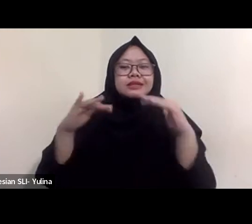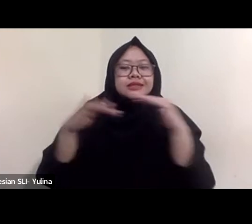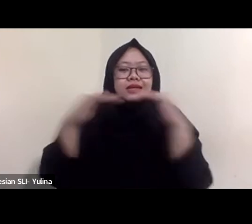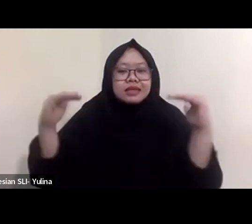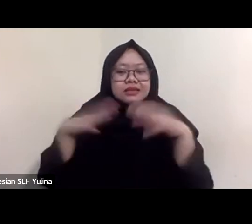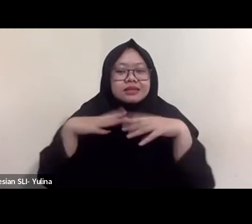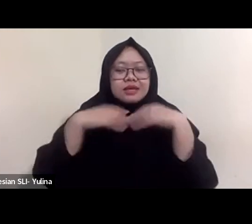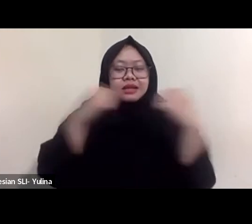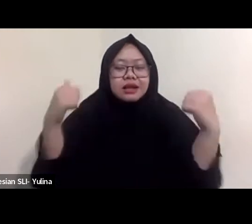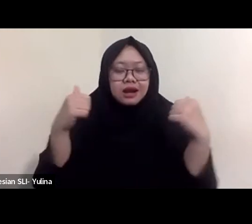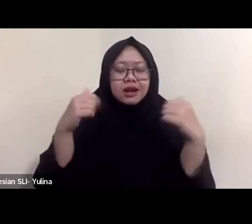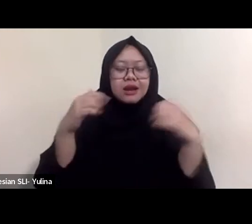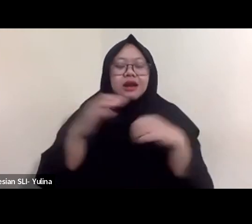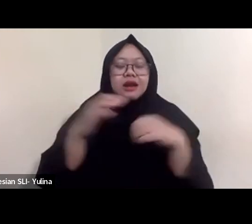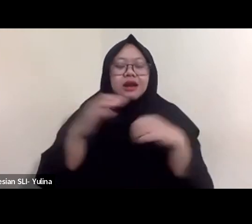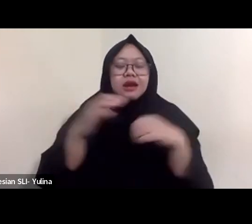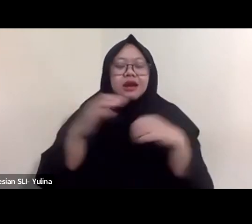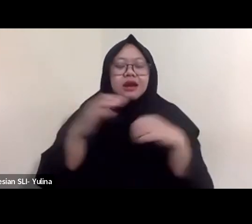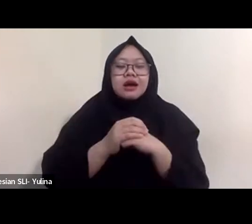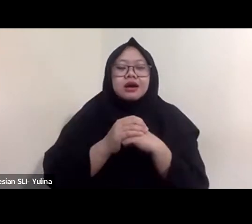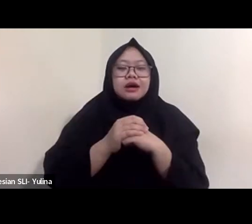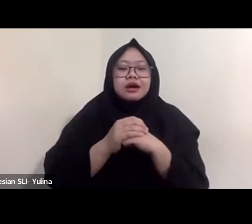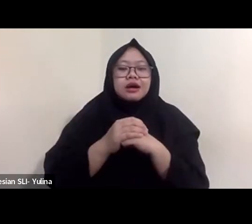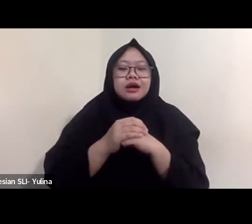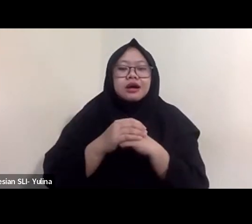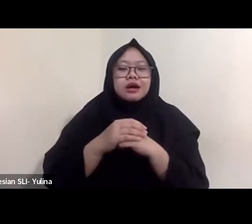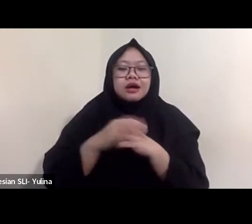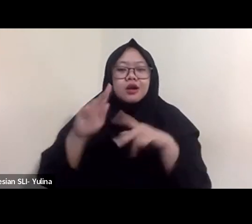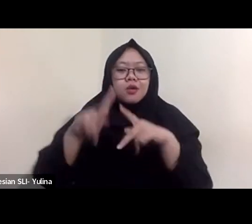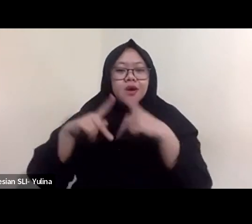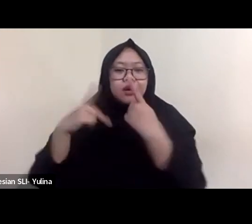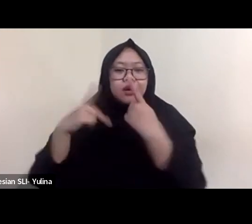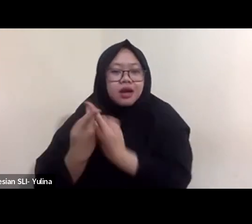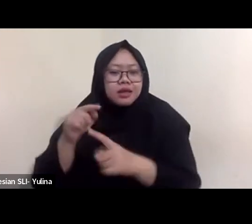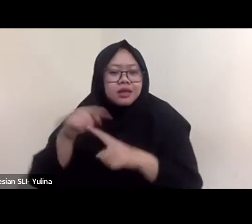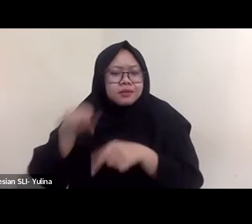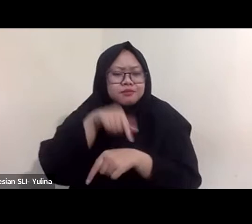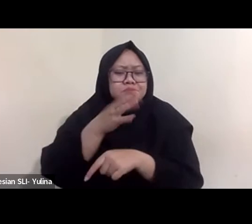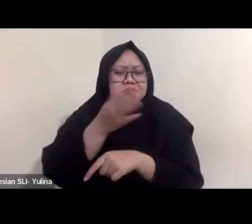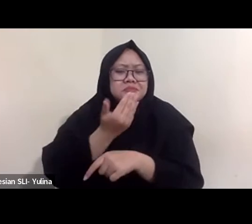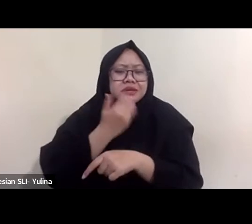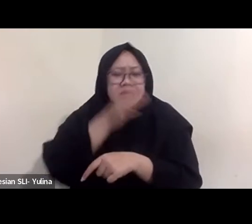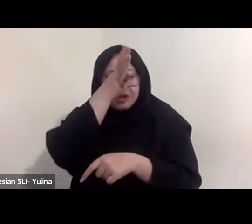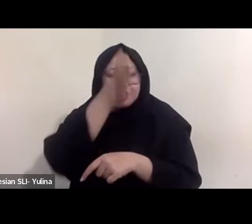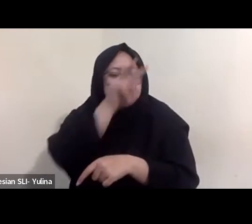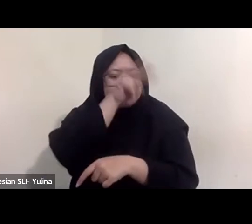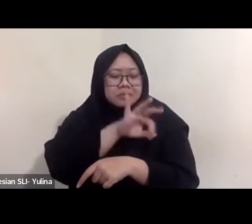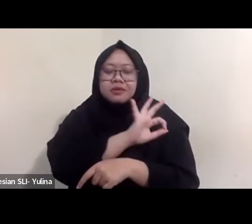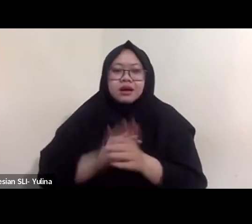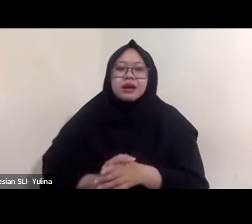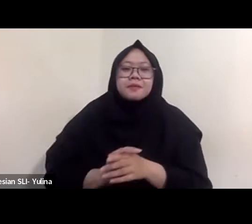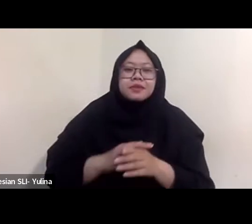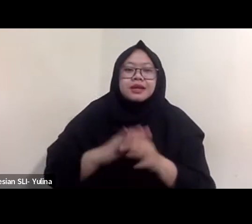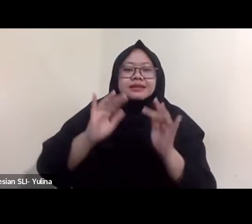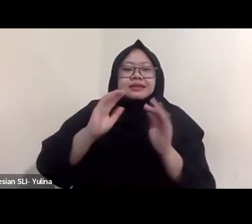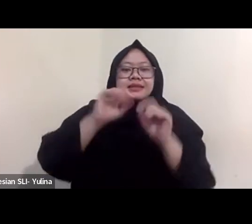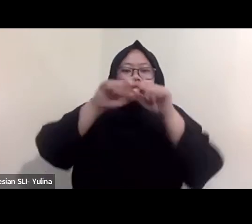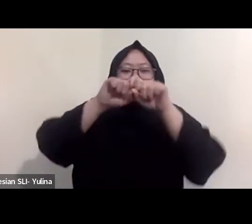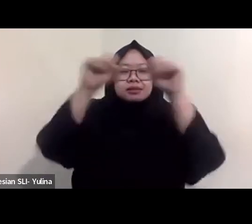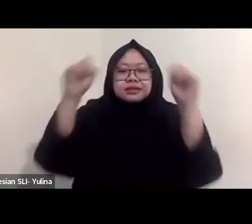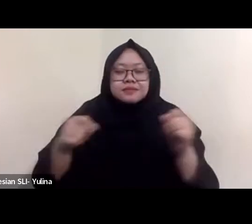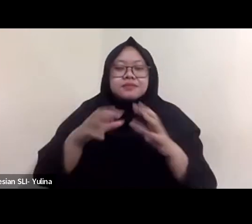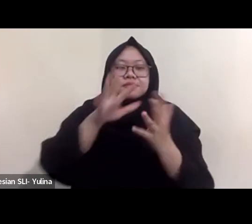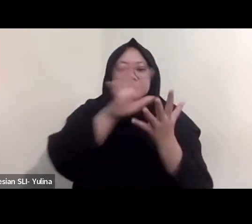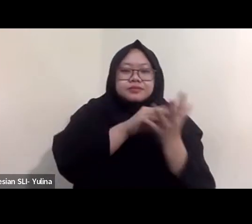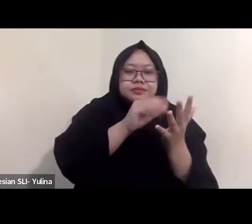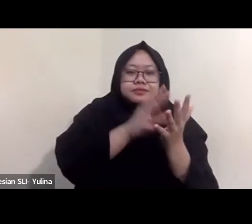dipandang sebagai pilihan yang meyakinkan. Shifting pembelajaran tatap muka ke pembelajaran daring tidak serta-merta menghilangkan